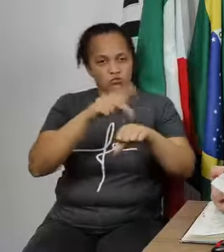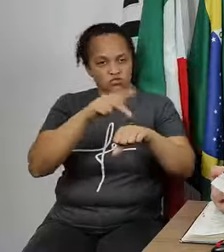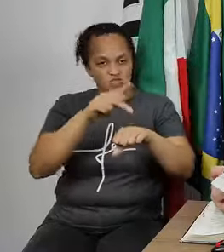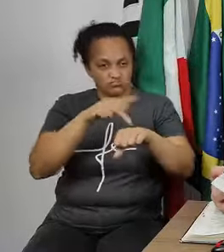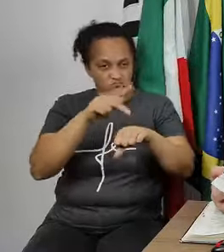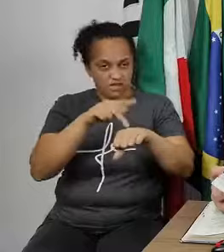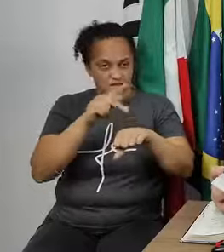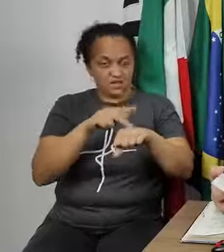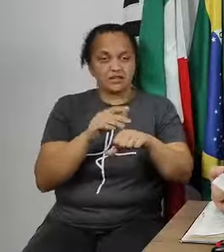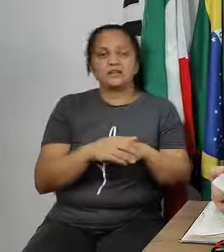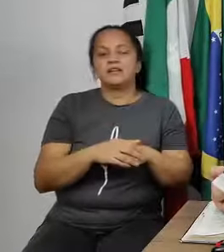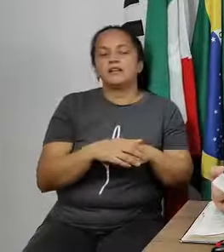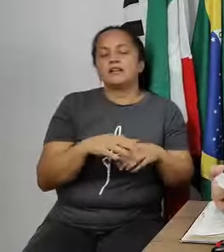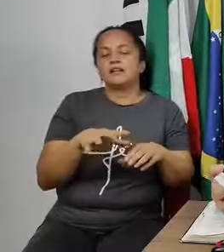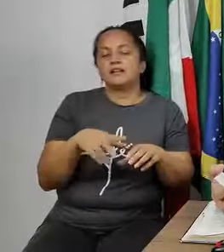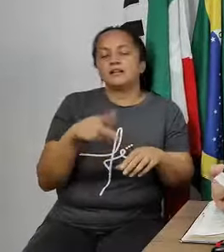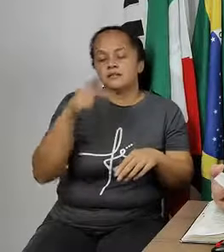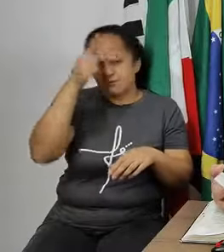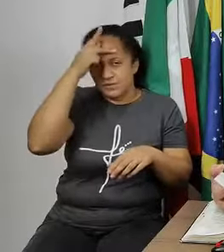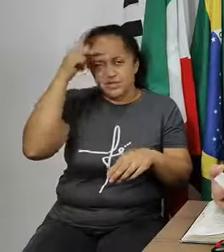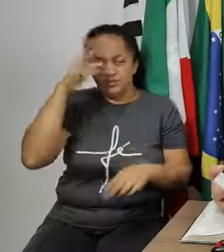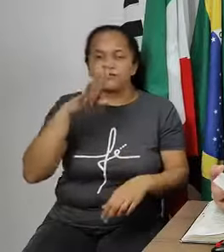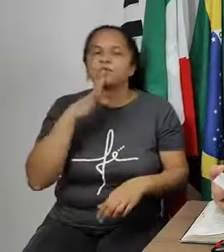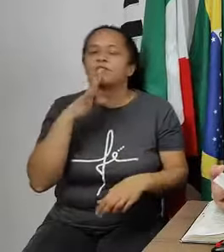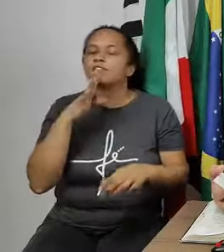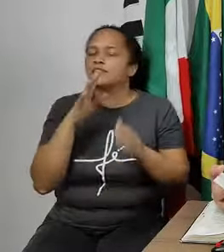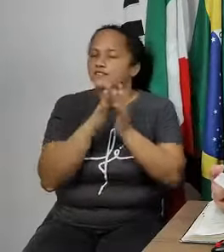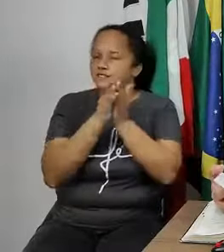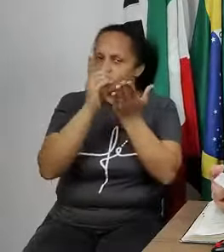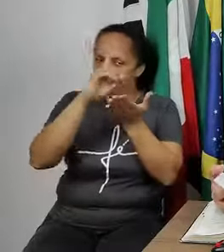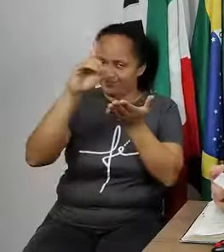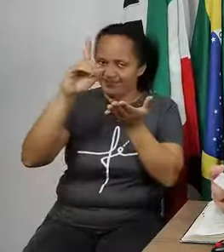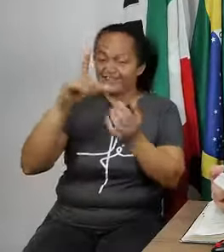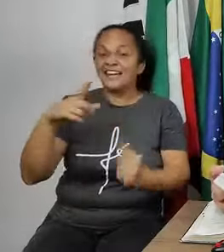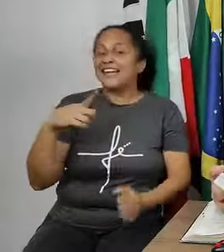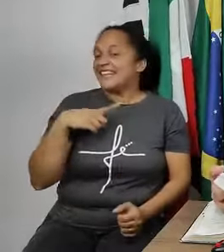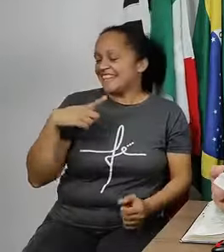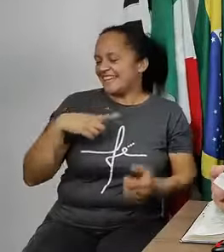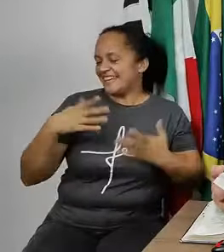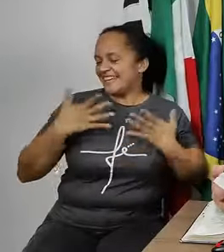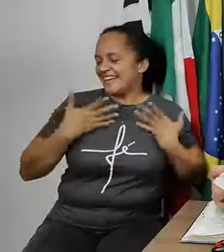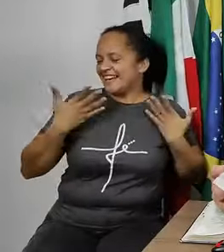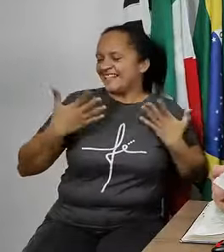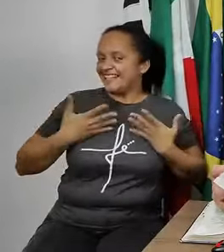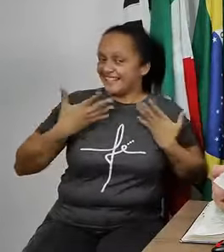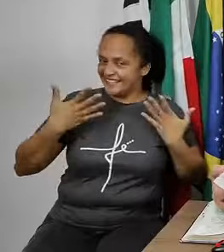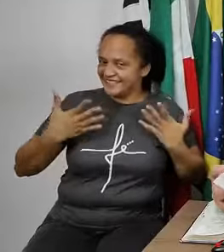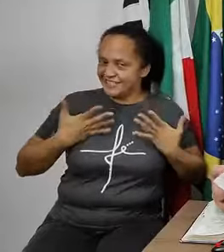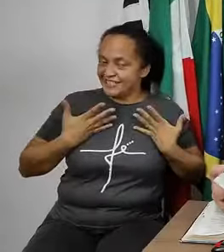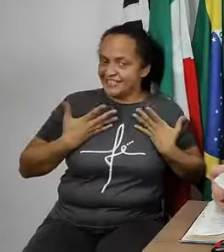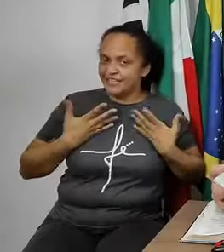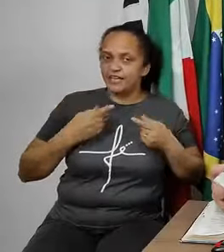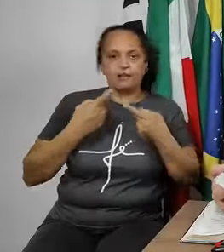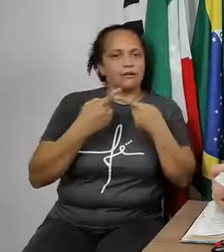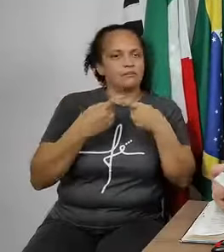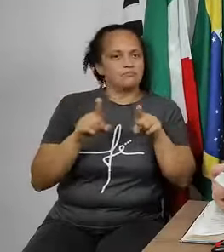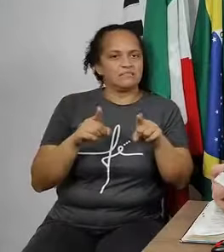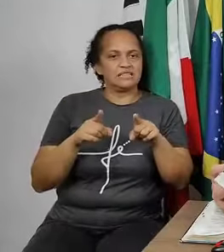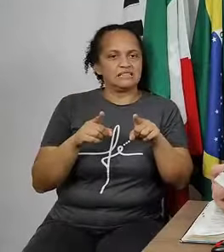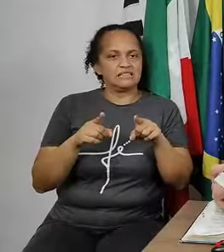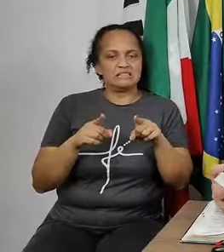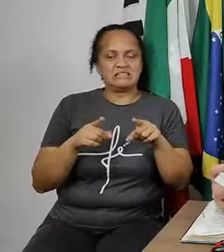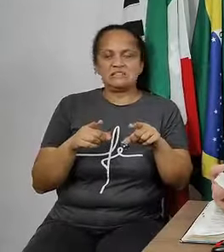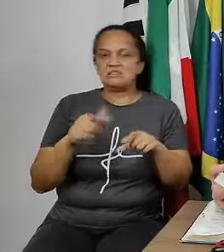alegria. Olha lá, recebe com alegria. Ele diz, porém, ele não tem raiz em si